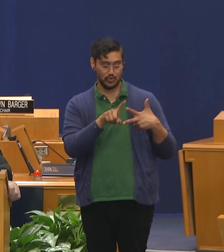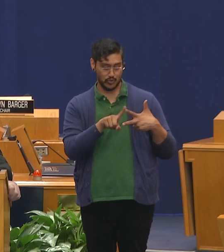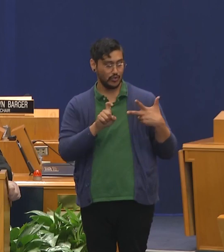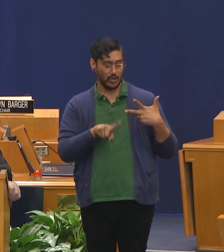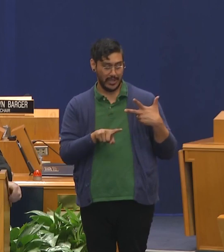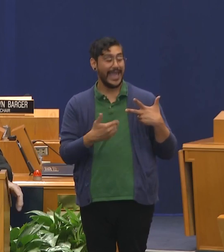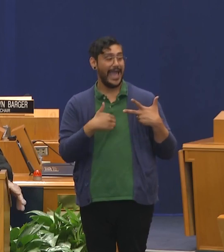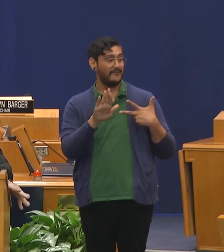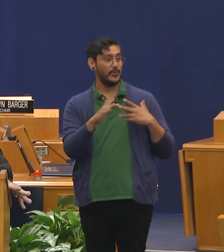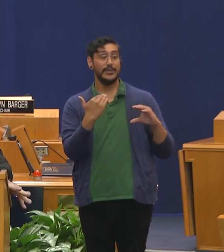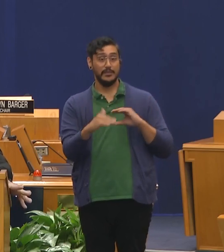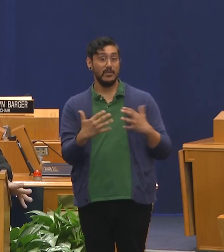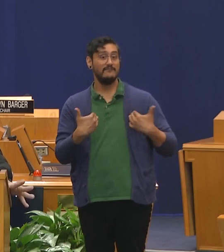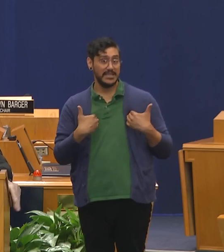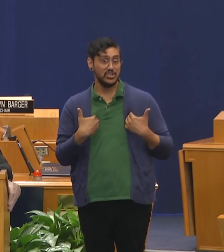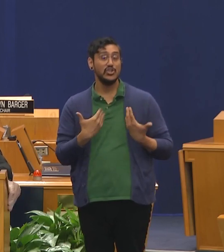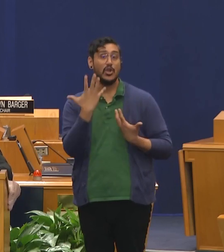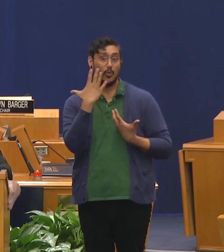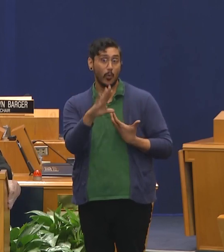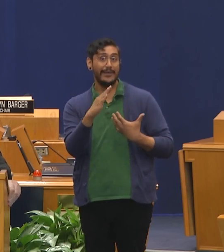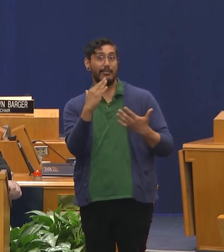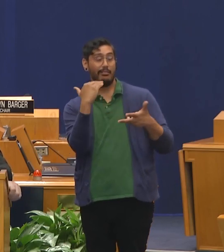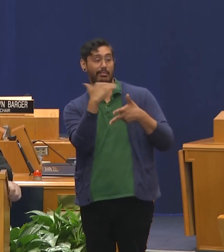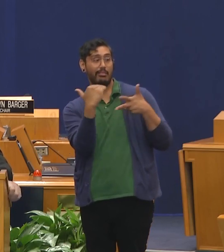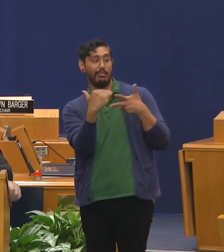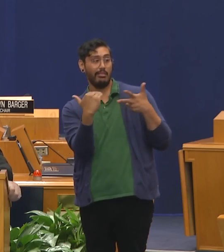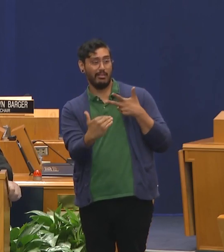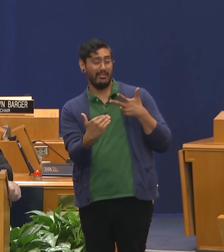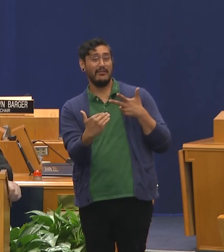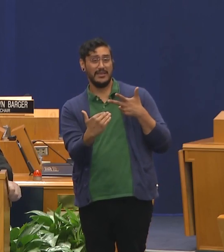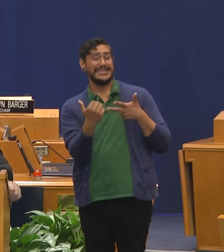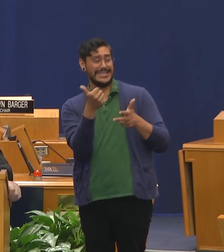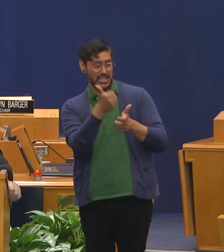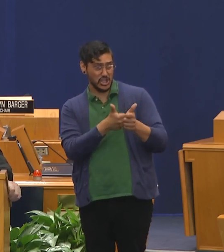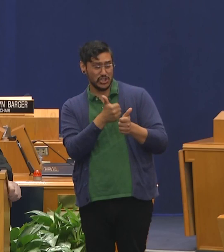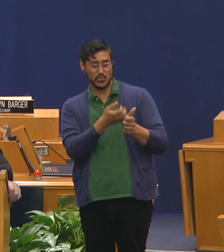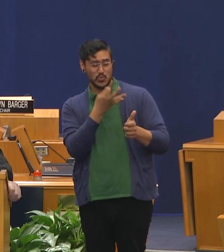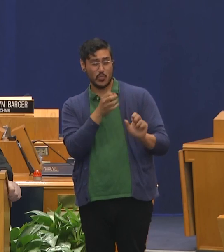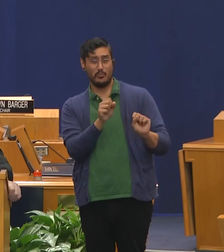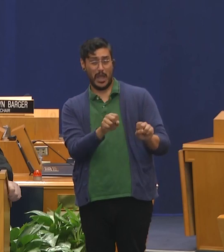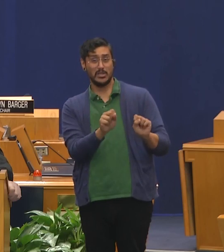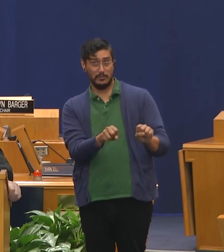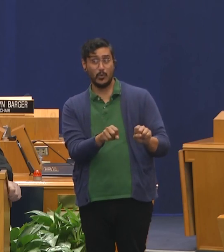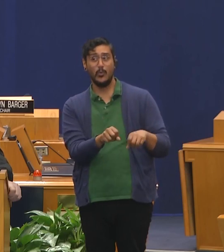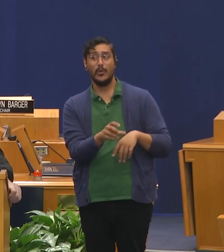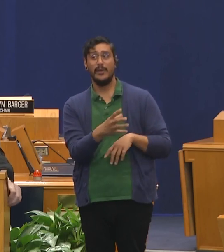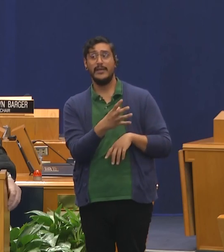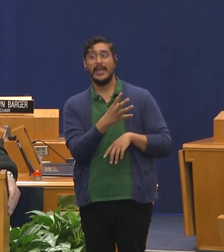electrónico, le vamos a mandar la información por correo electrónico lo antes posible y